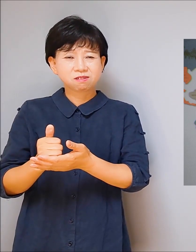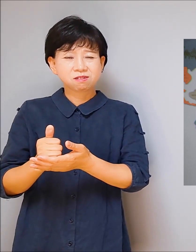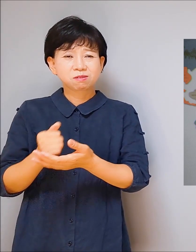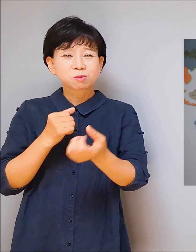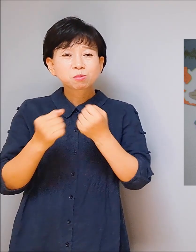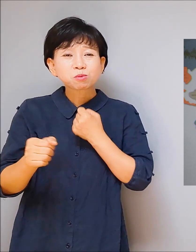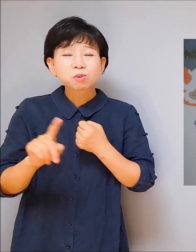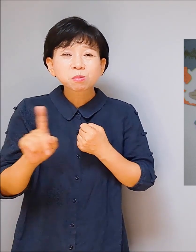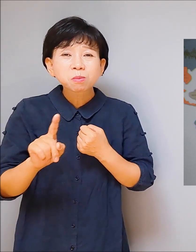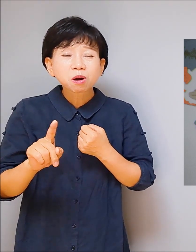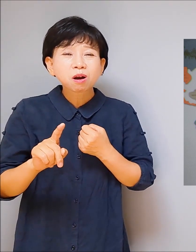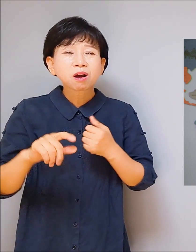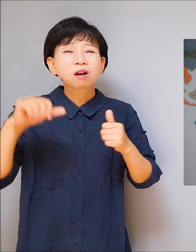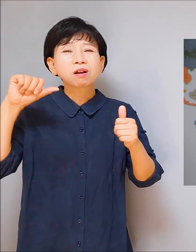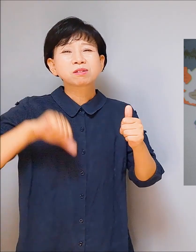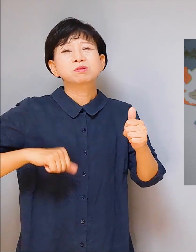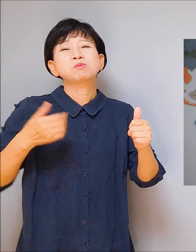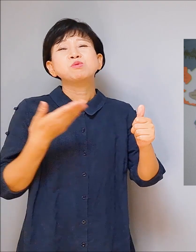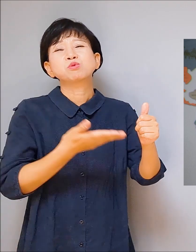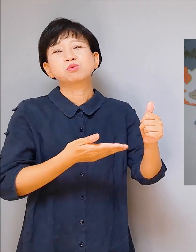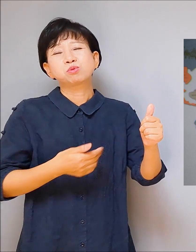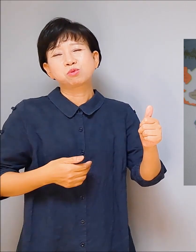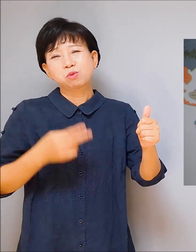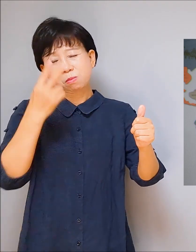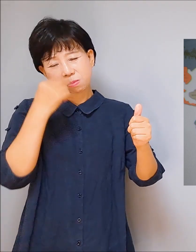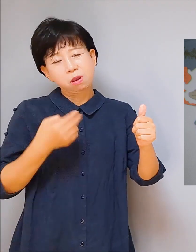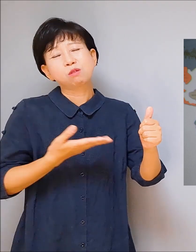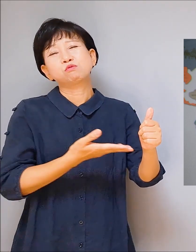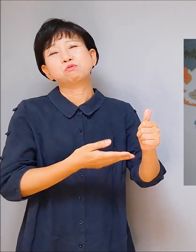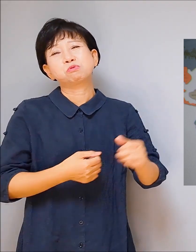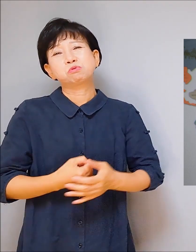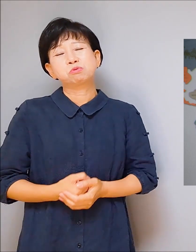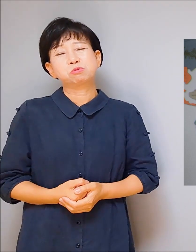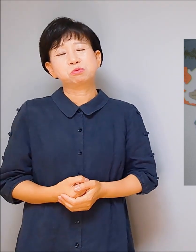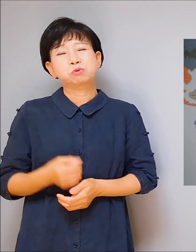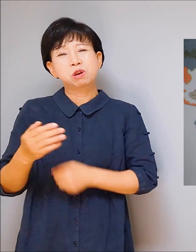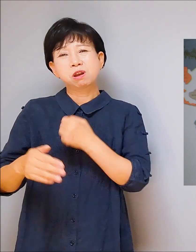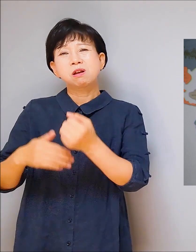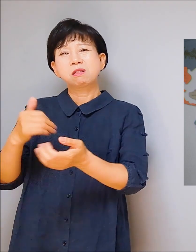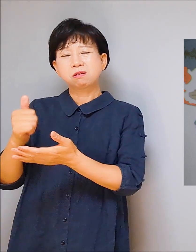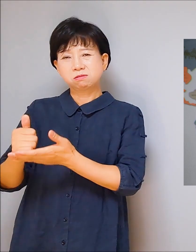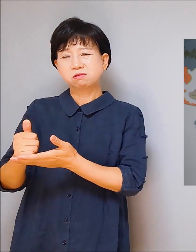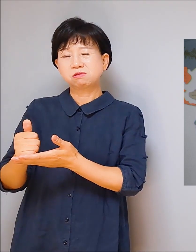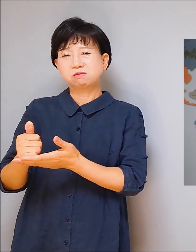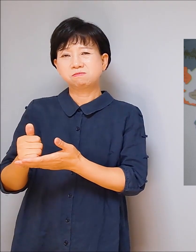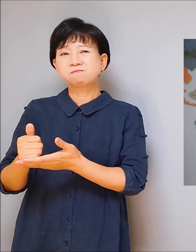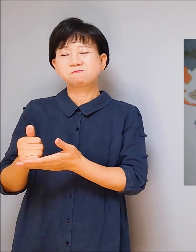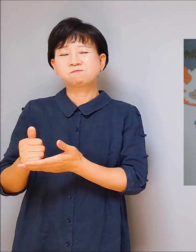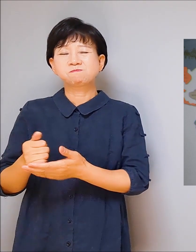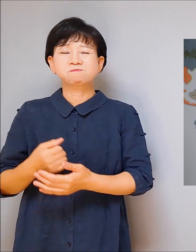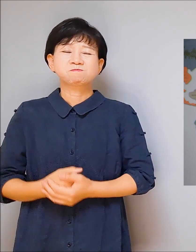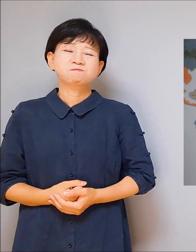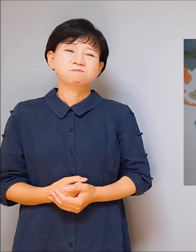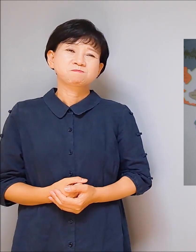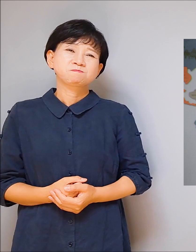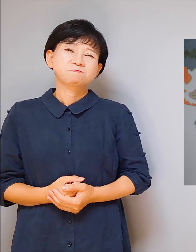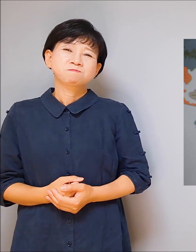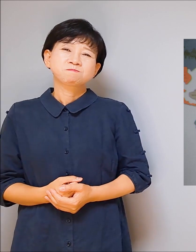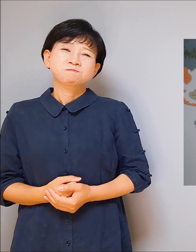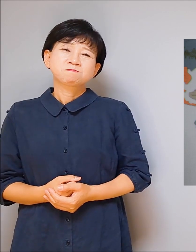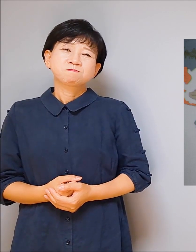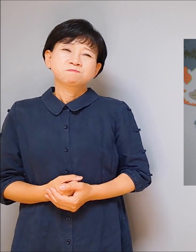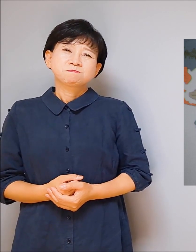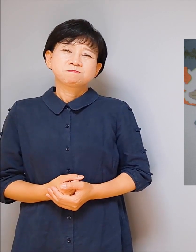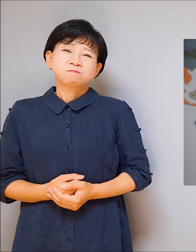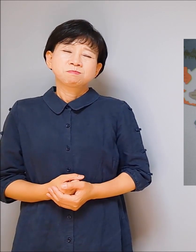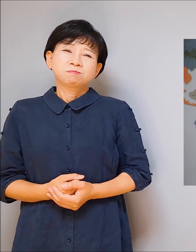하나님입니다. 우리 인생에서 한두 번 경험하는 게 아니죠. 하나님은 저주시는 하나님. 잘